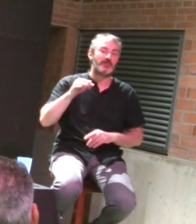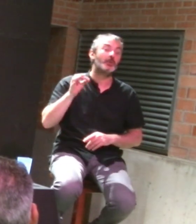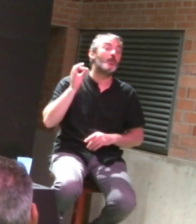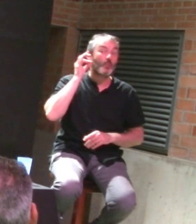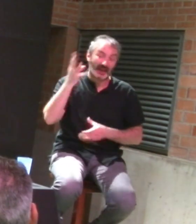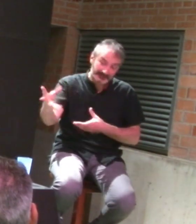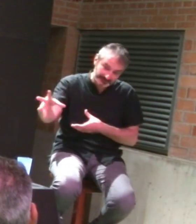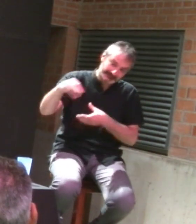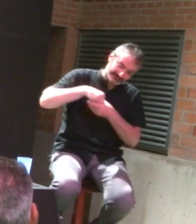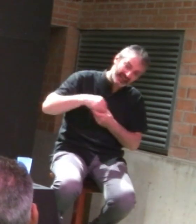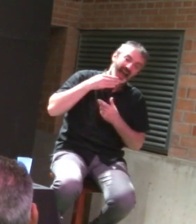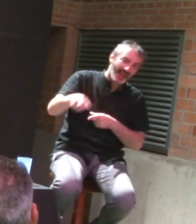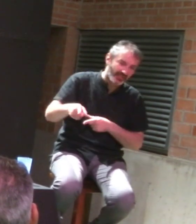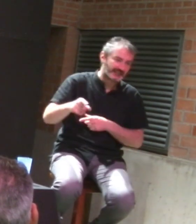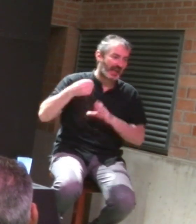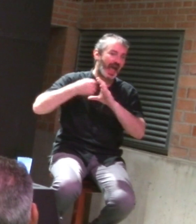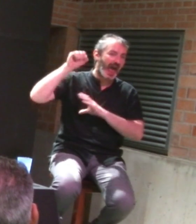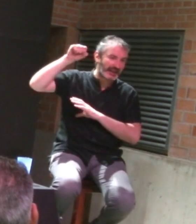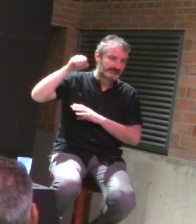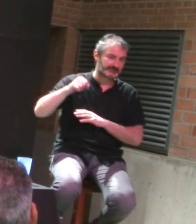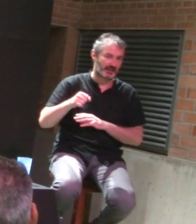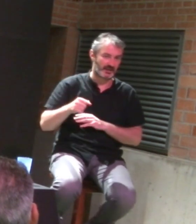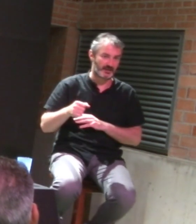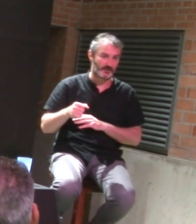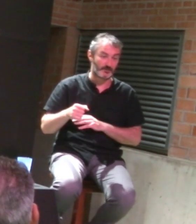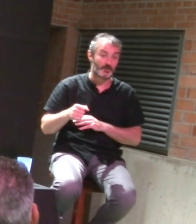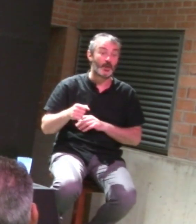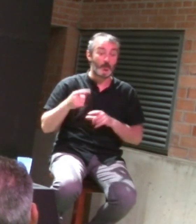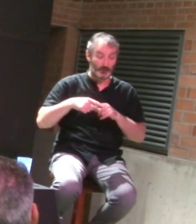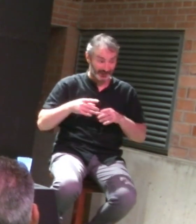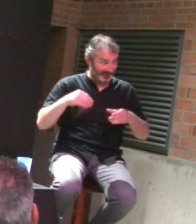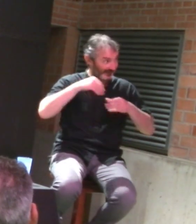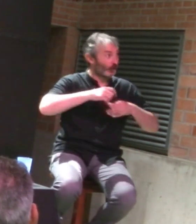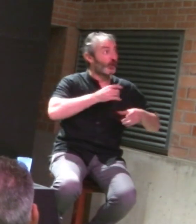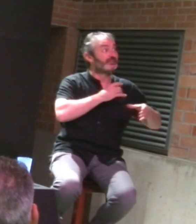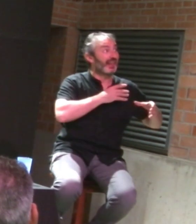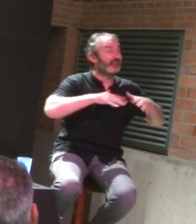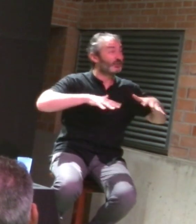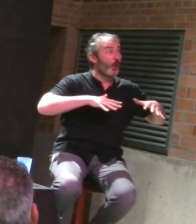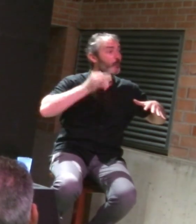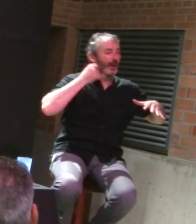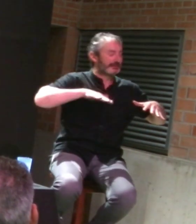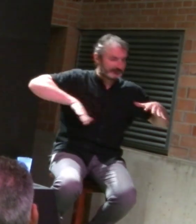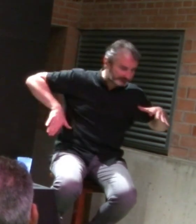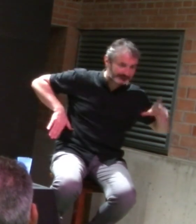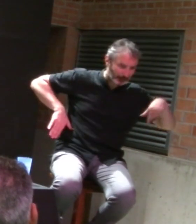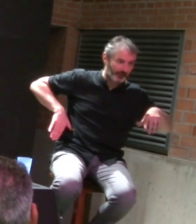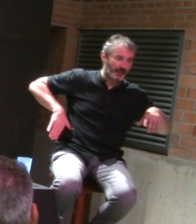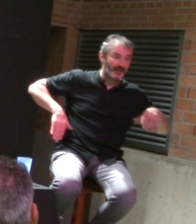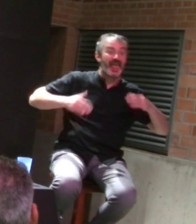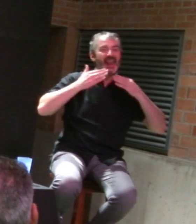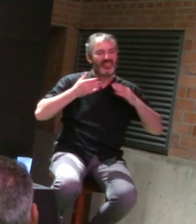mujeres, todavía más. Porque incluso ha sido invisibilizado dentro del propio movimiento libertario, no se le ha dado